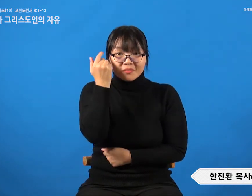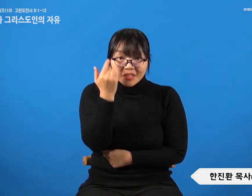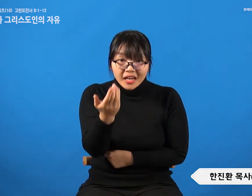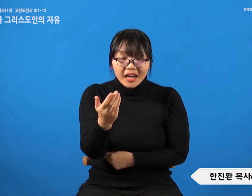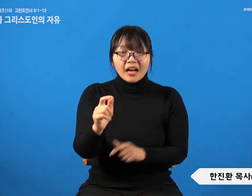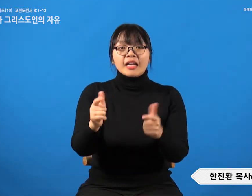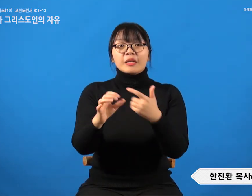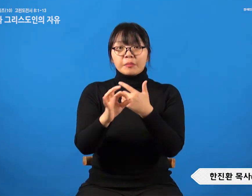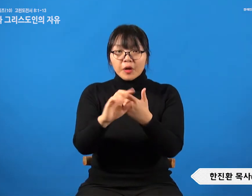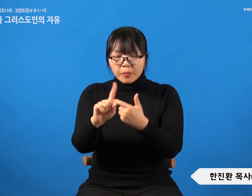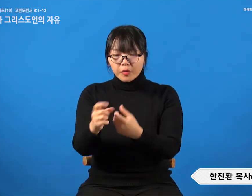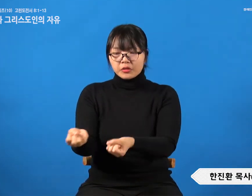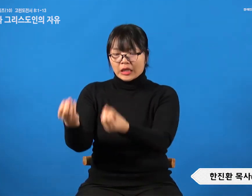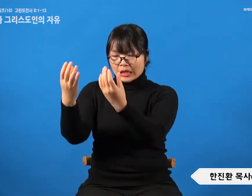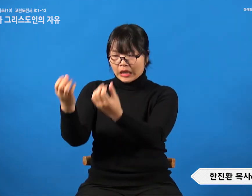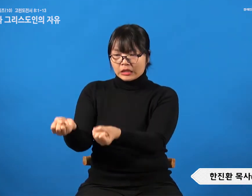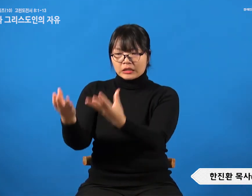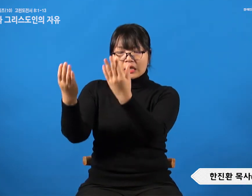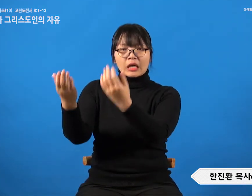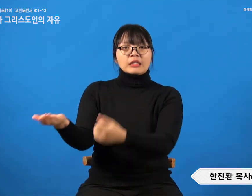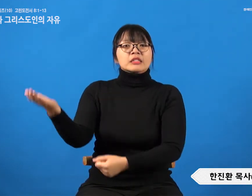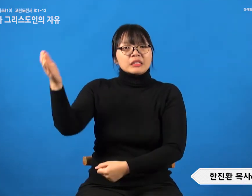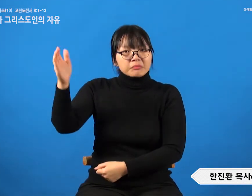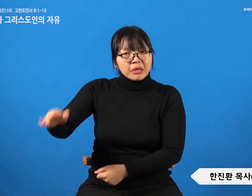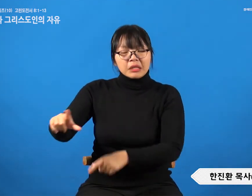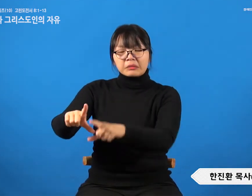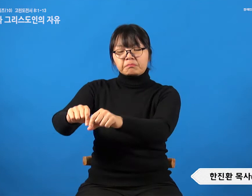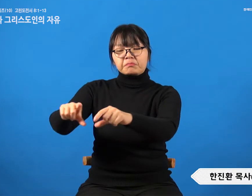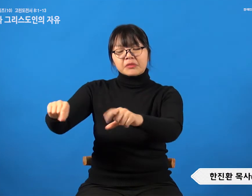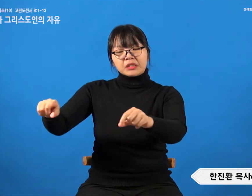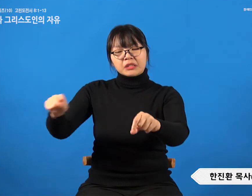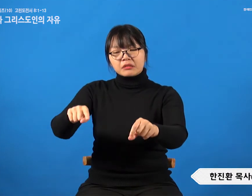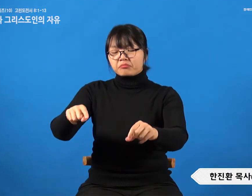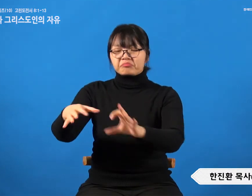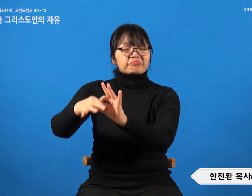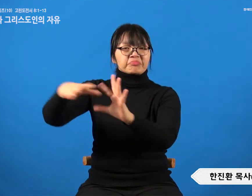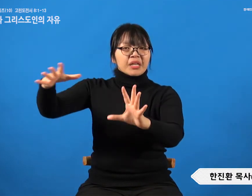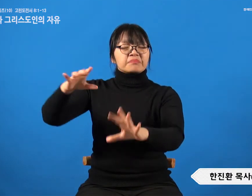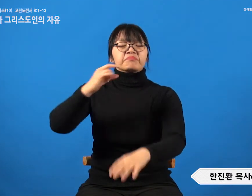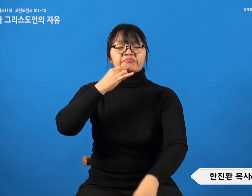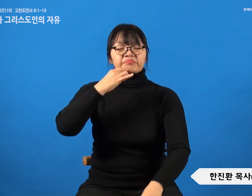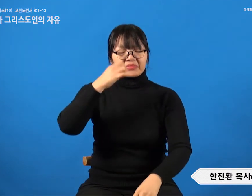아니면 음식에 무슨 잘못이 있나 하고 먹어도 됩니까?